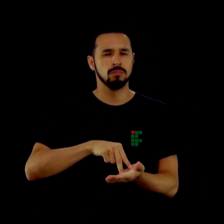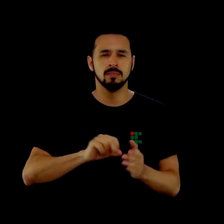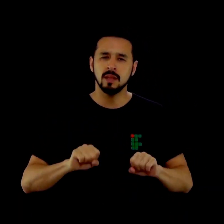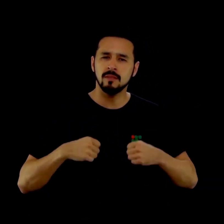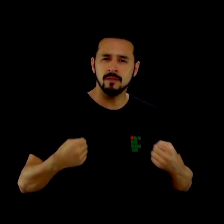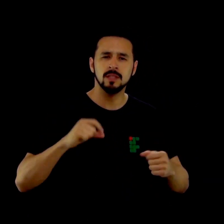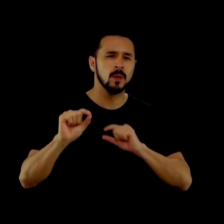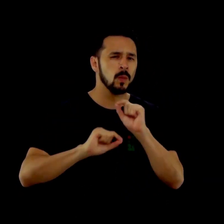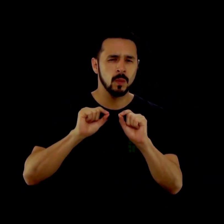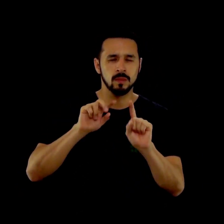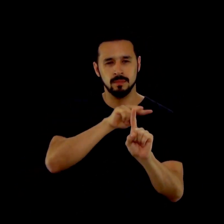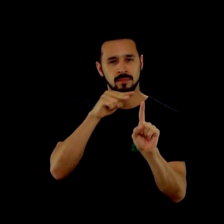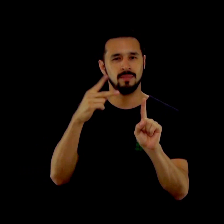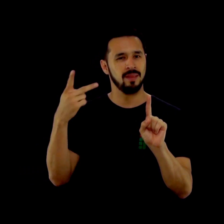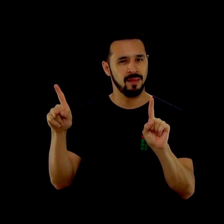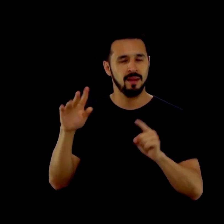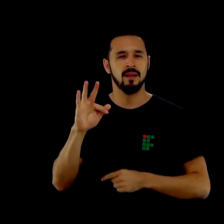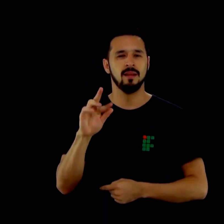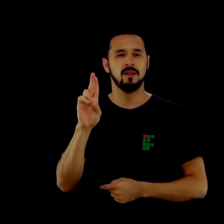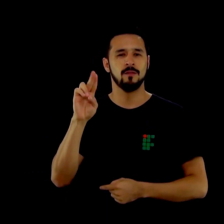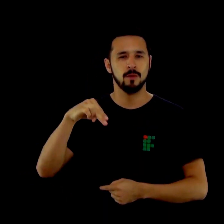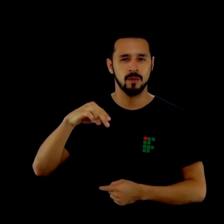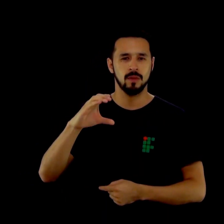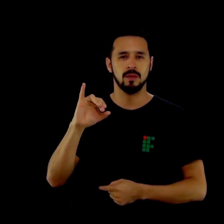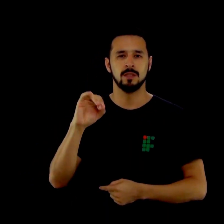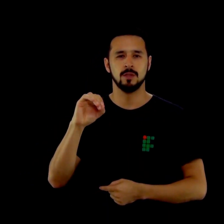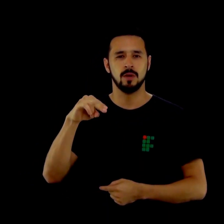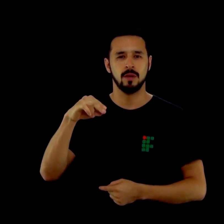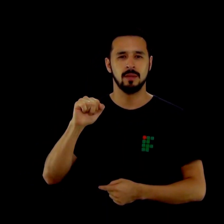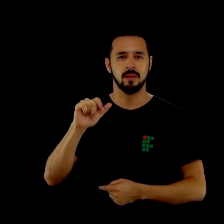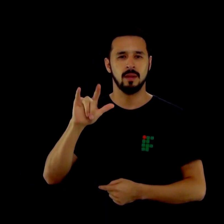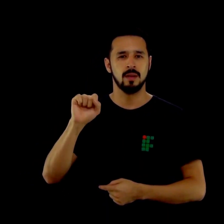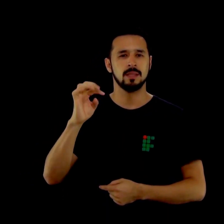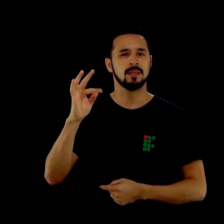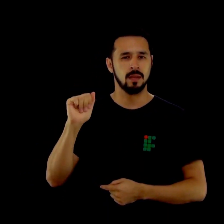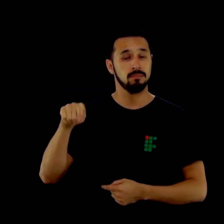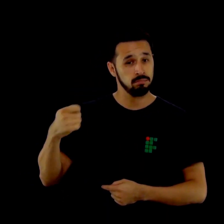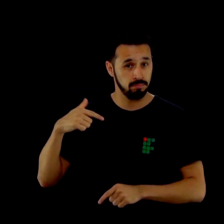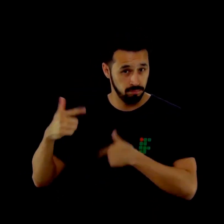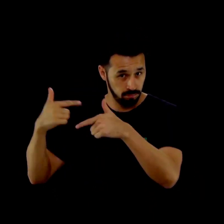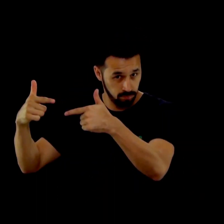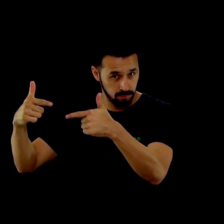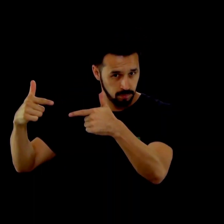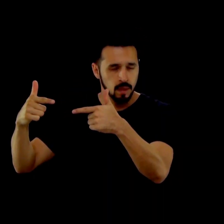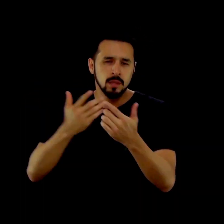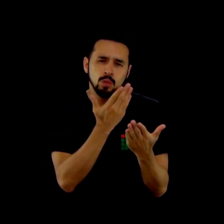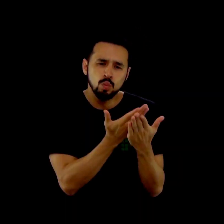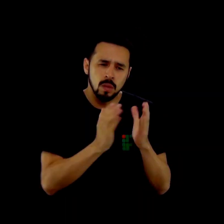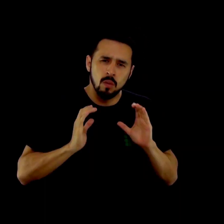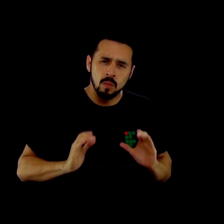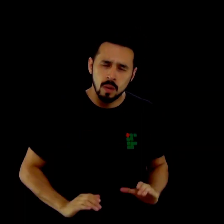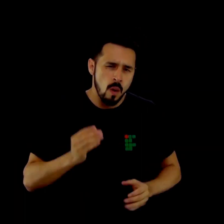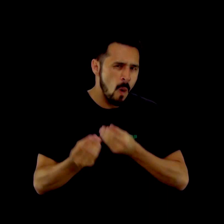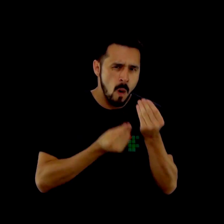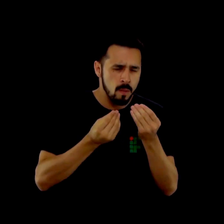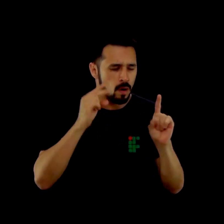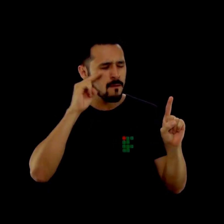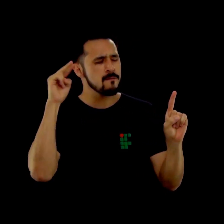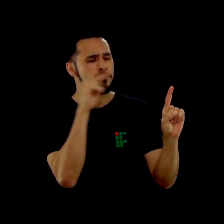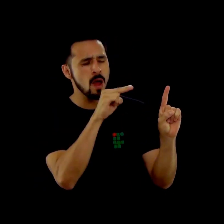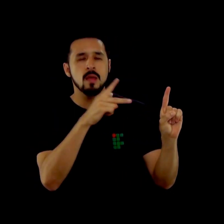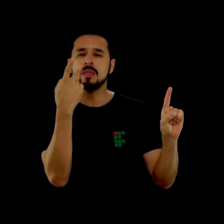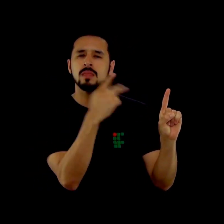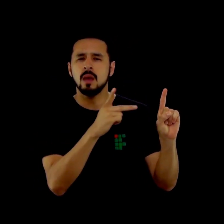Watson defendia uma perspectiva funcionalista para a psicologia em que o comportamento é estudado em função